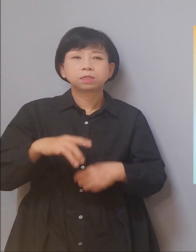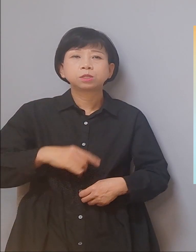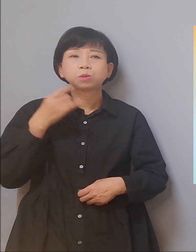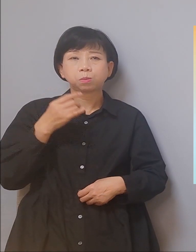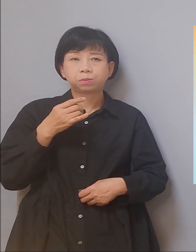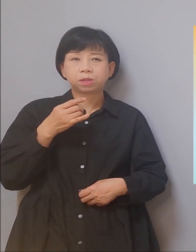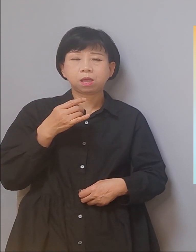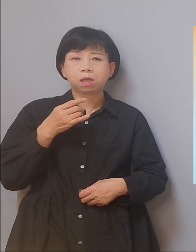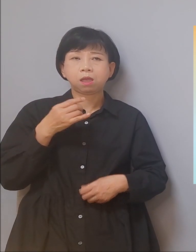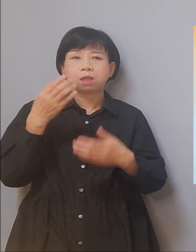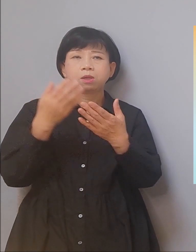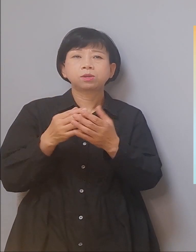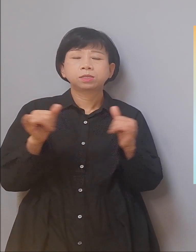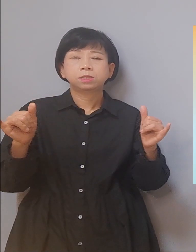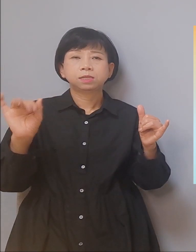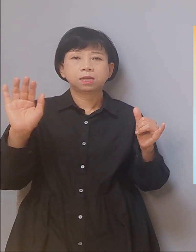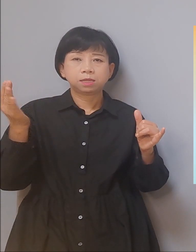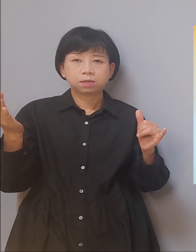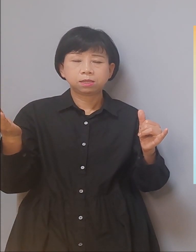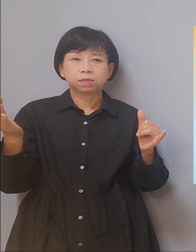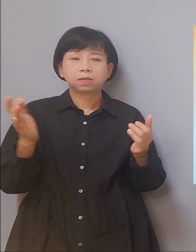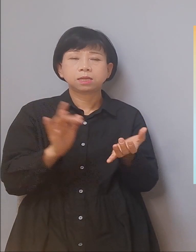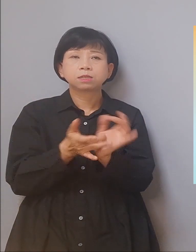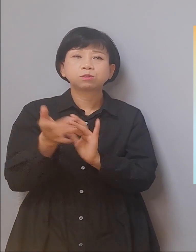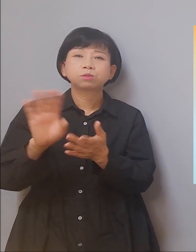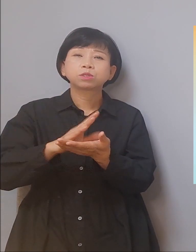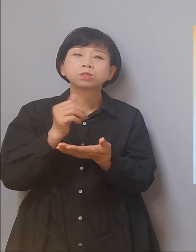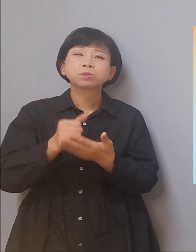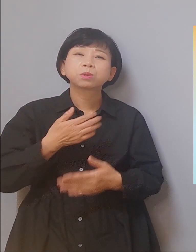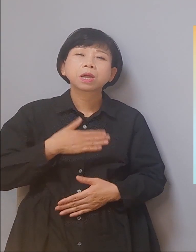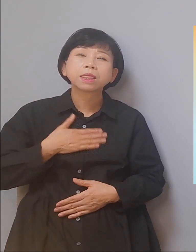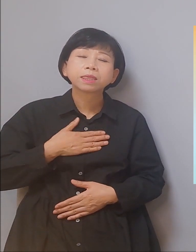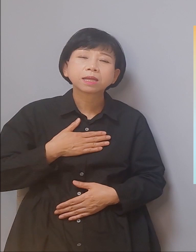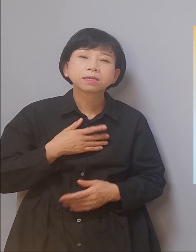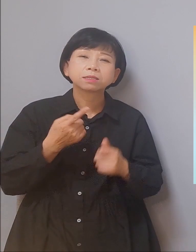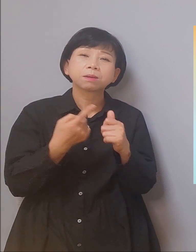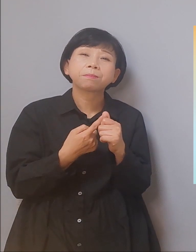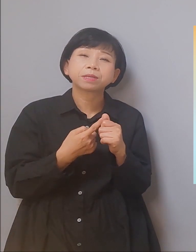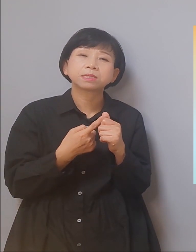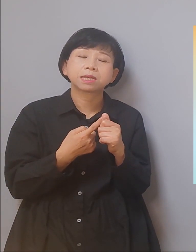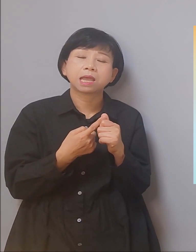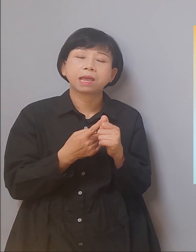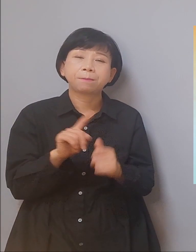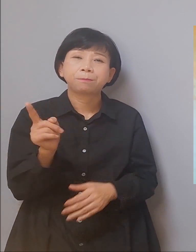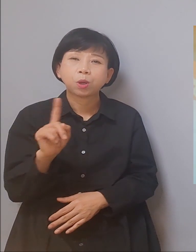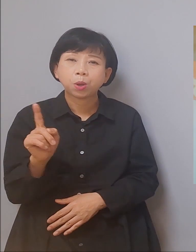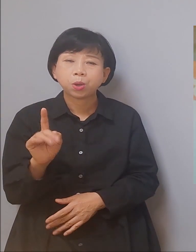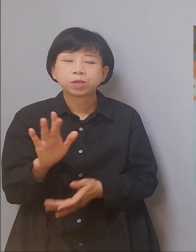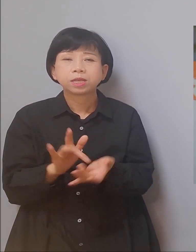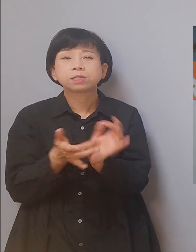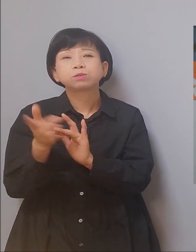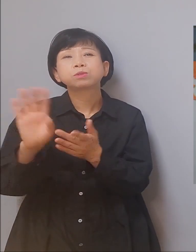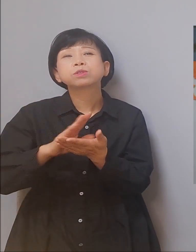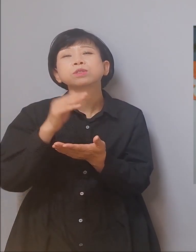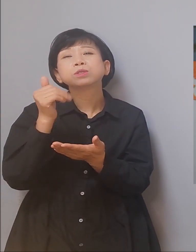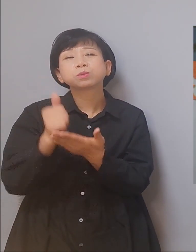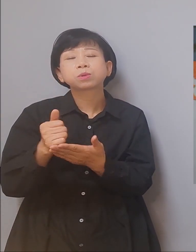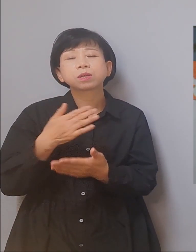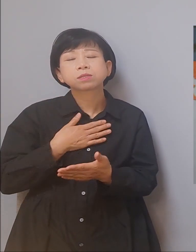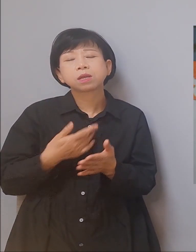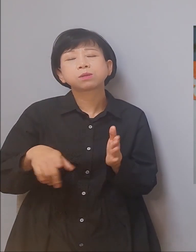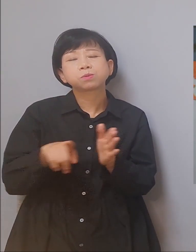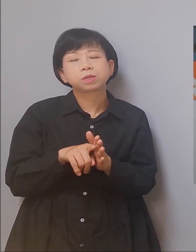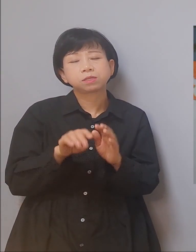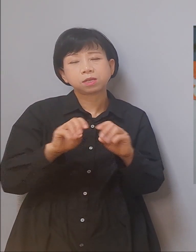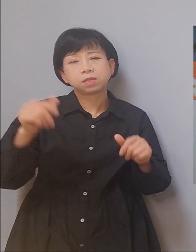되었느니라. 아멘. 우리가 예수 그리스도를 안다는 것 가장 첫 번째로 알아야 될 것은 예수 그리스도께서 나를 위하여